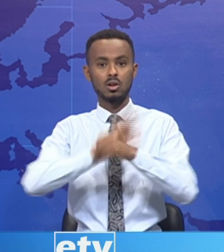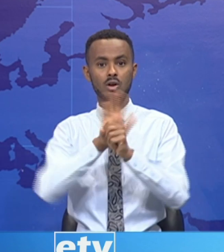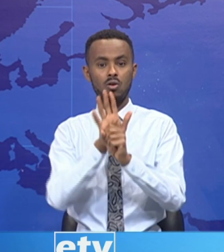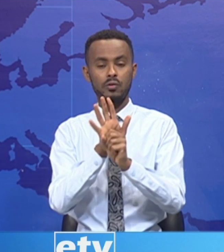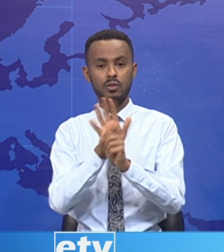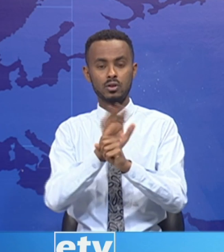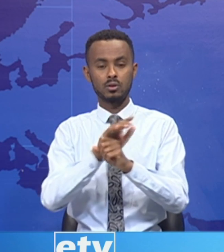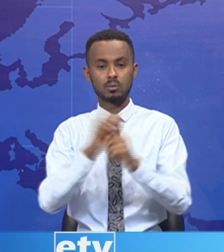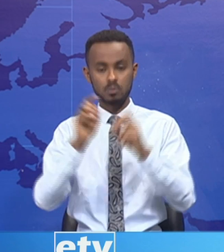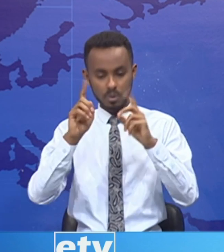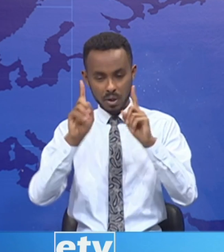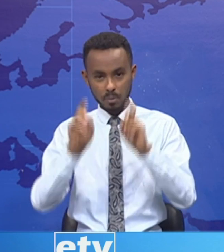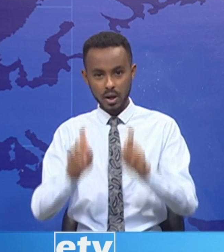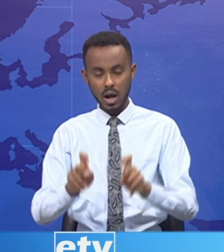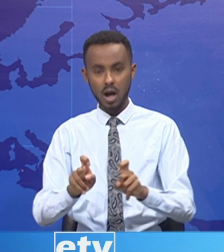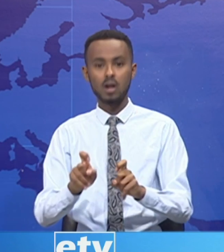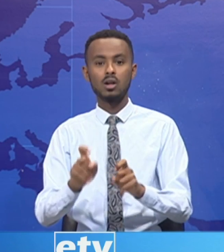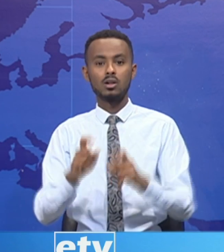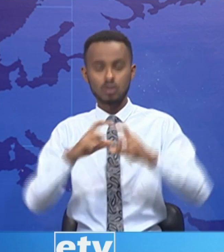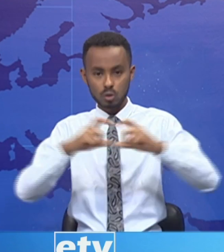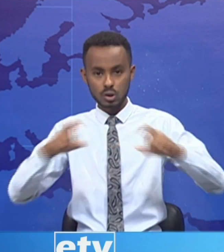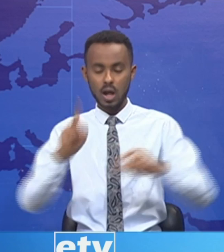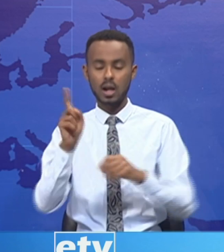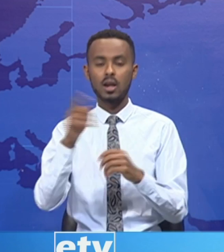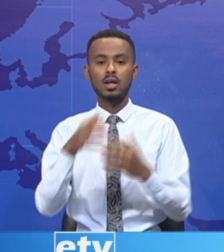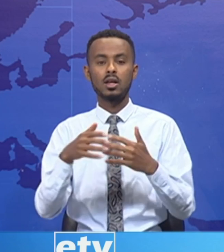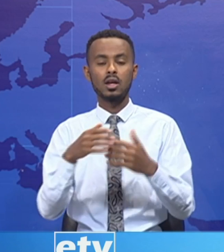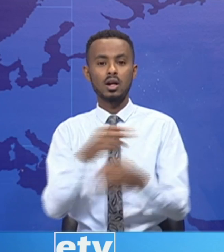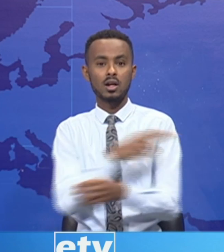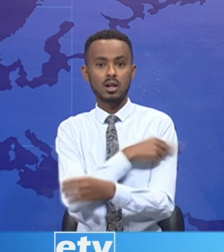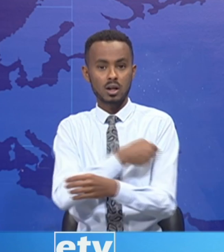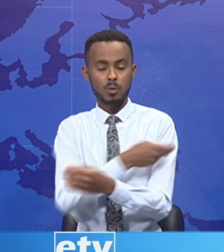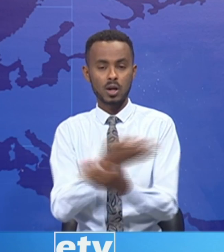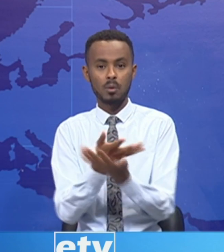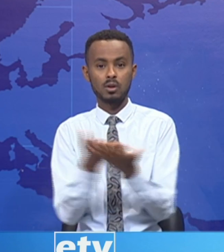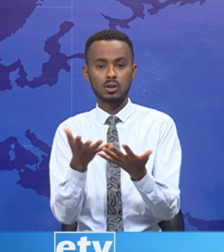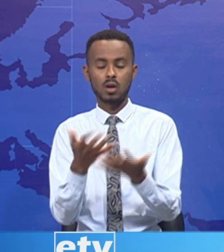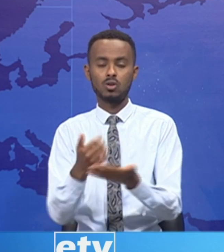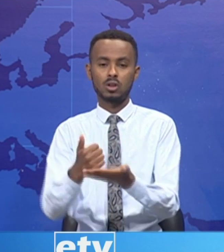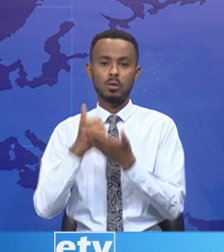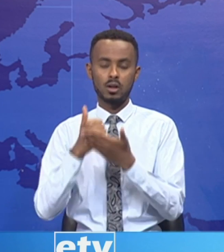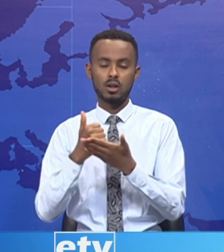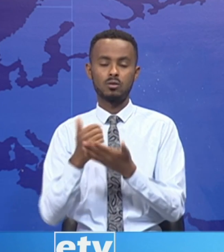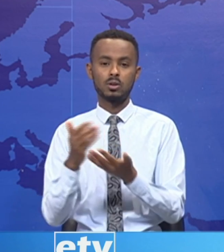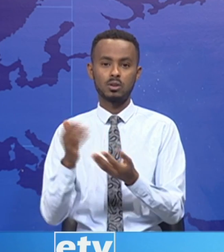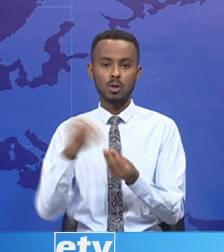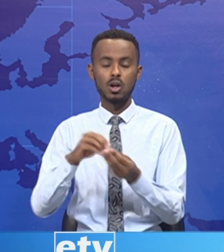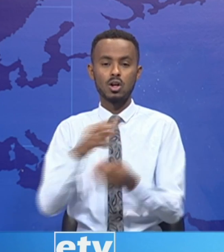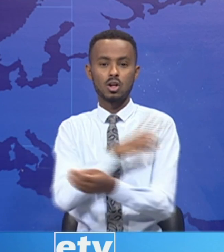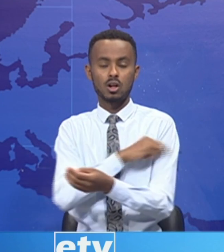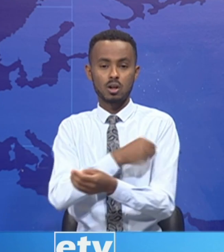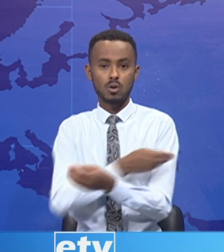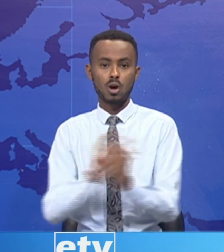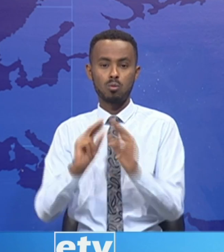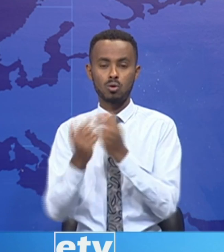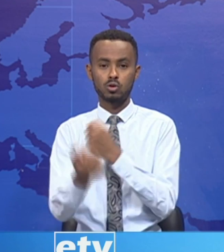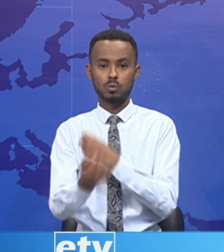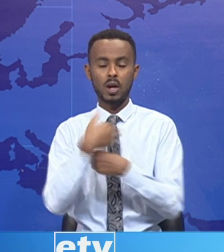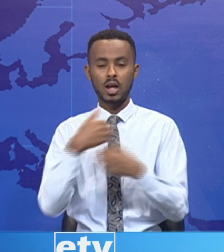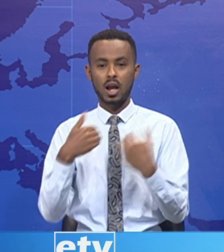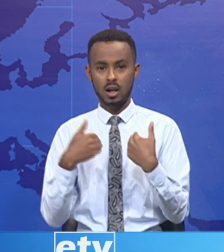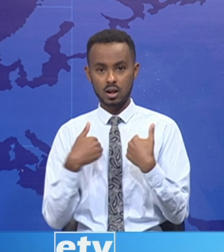የኮቪድ-19 ምርመራ ኪቶችን አንዳንድ የህክምና መሳሪያዎችንም ከመደገፍ የህክምና ቡድኖችንም በመላክ